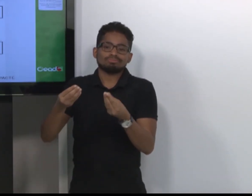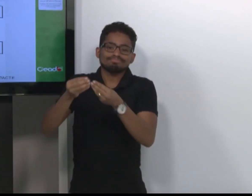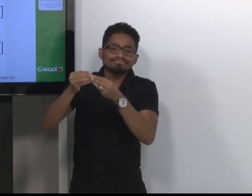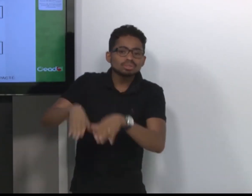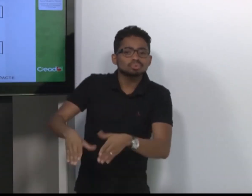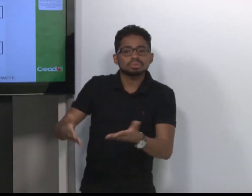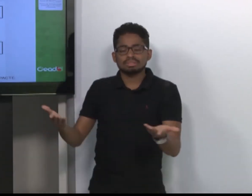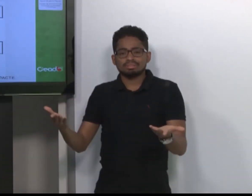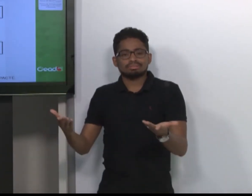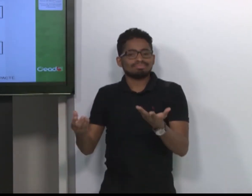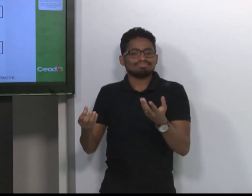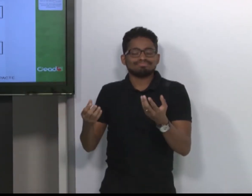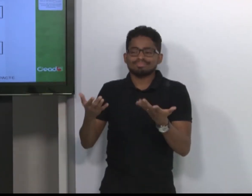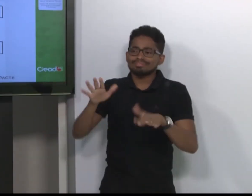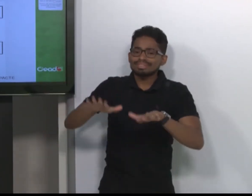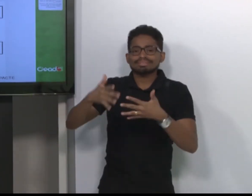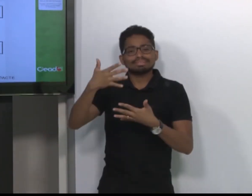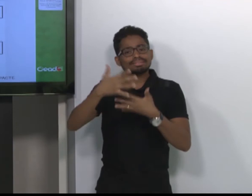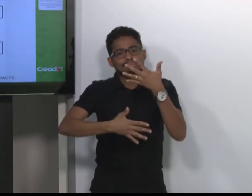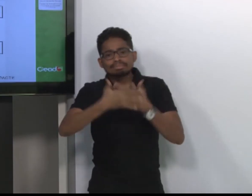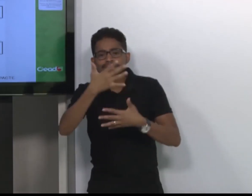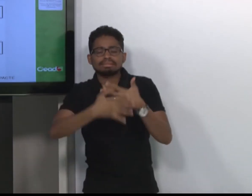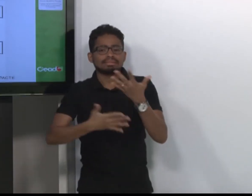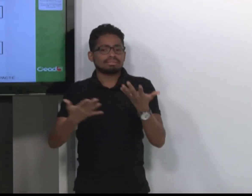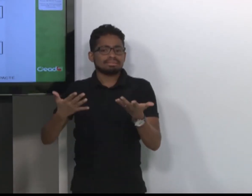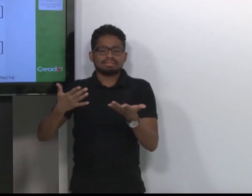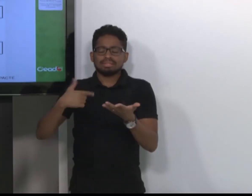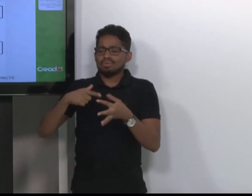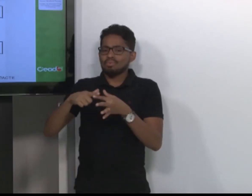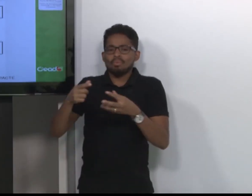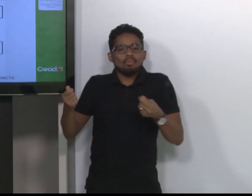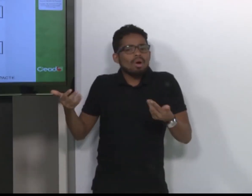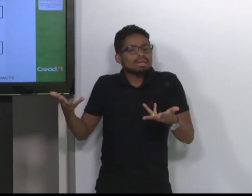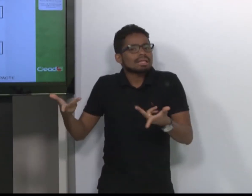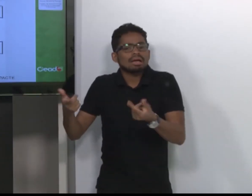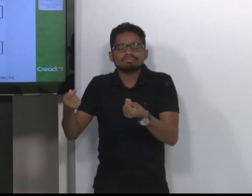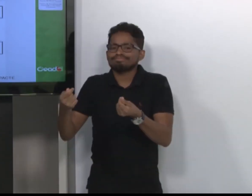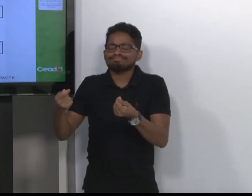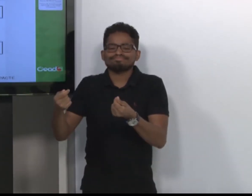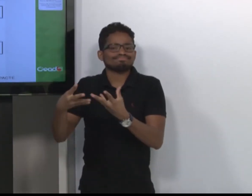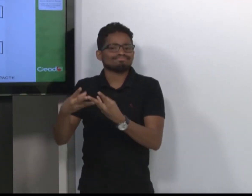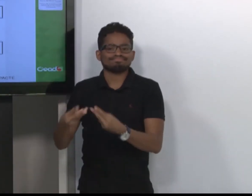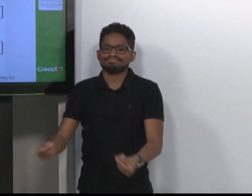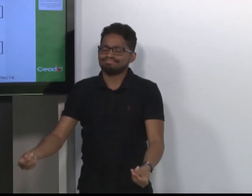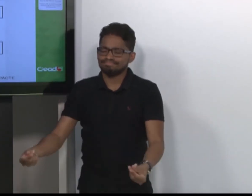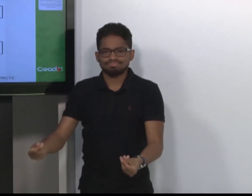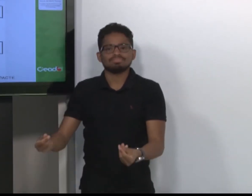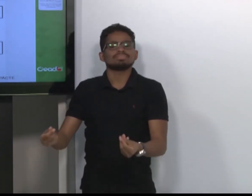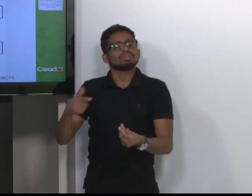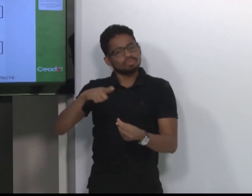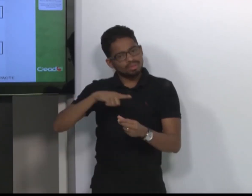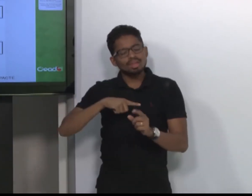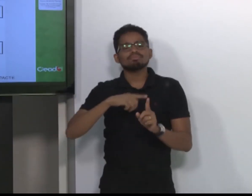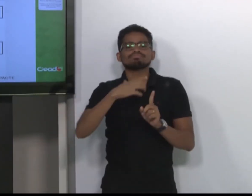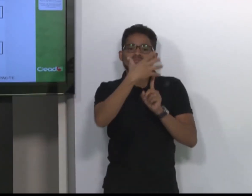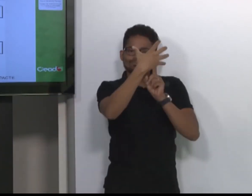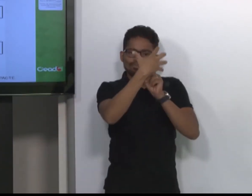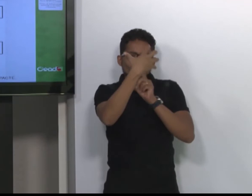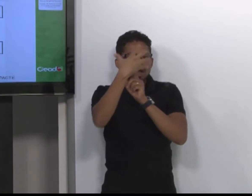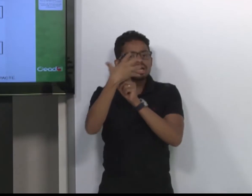gerar prejuízos, vai atrapalhar a qualidade do meu trabalho. Então, tudo isso